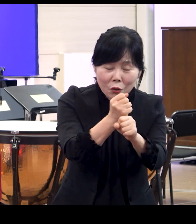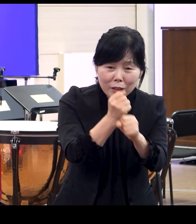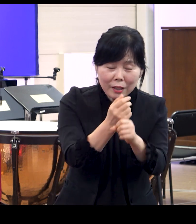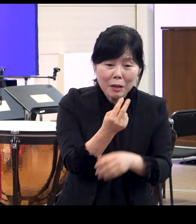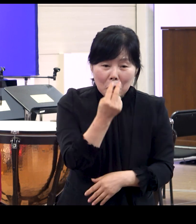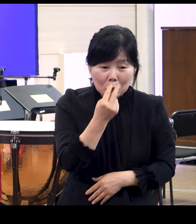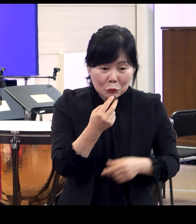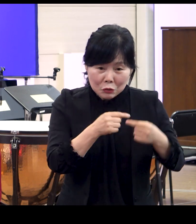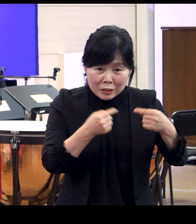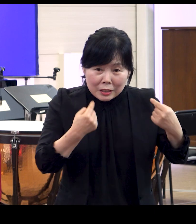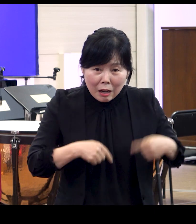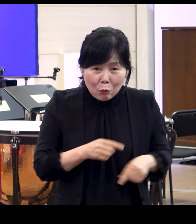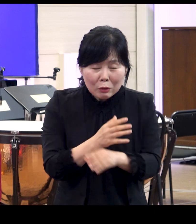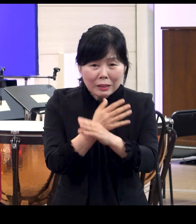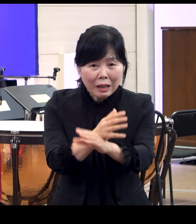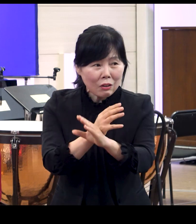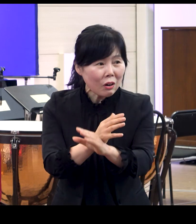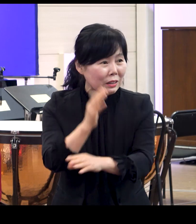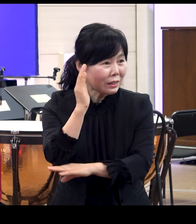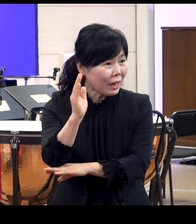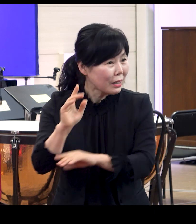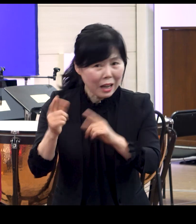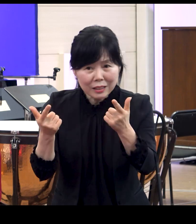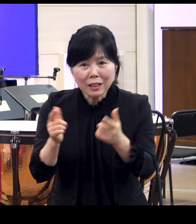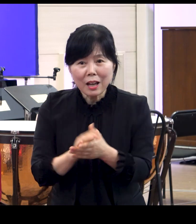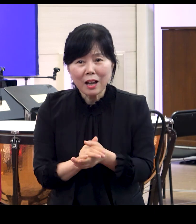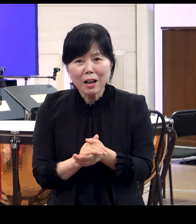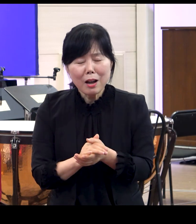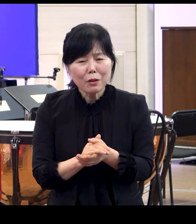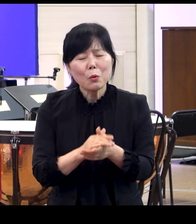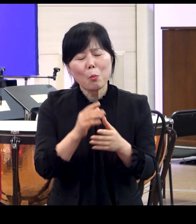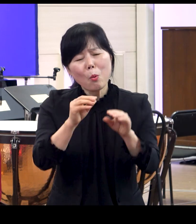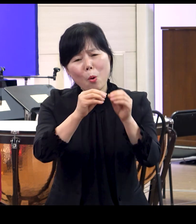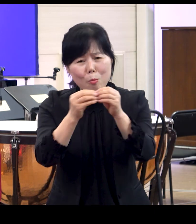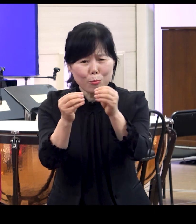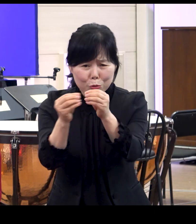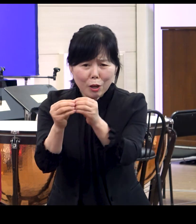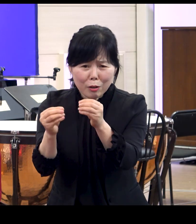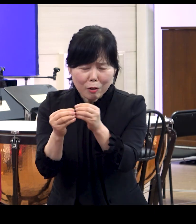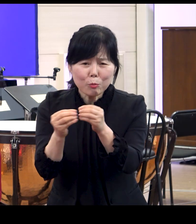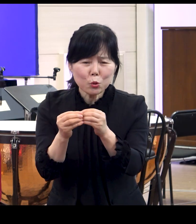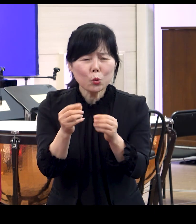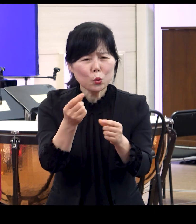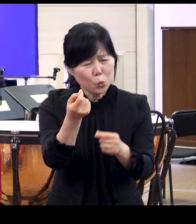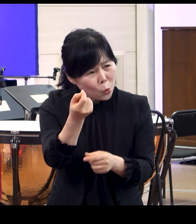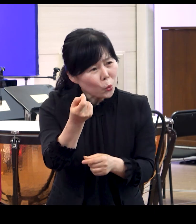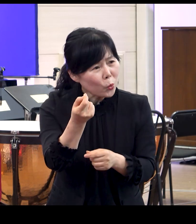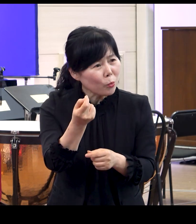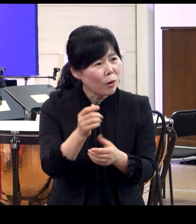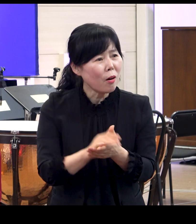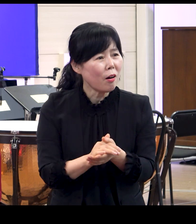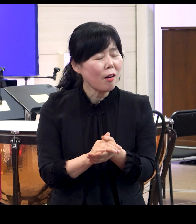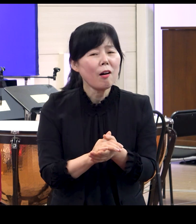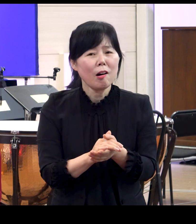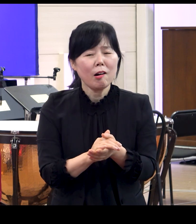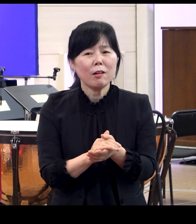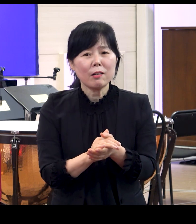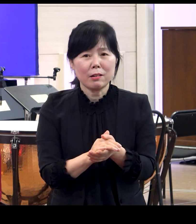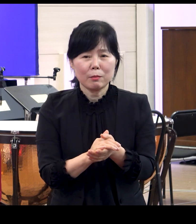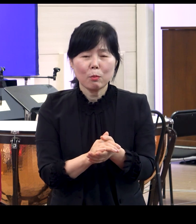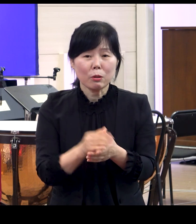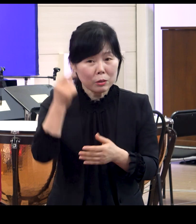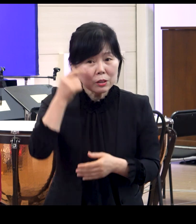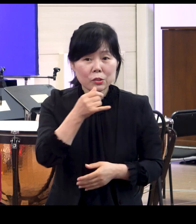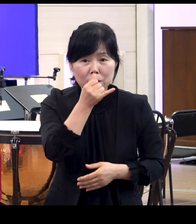유치하고 우스운 이야기가 아니에요. 표현은 물론 그렇게 하고 있습니다. 묘사는 그렇게 하고 있어요. 하지만 이